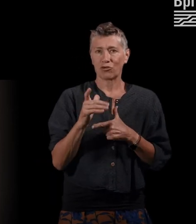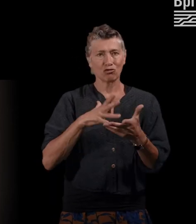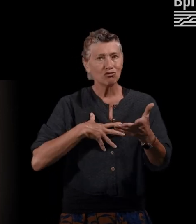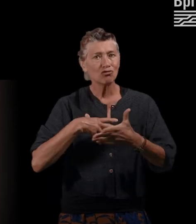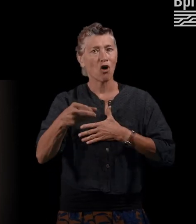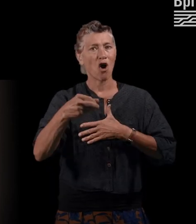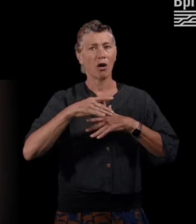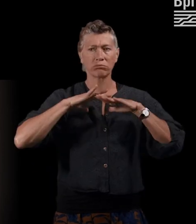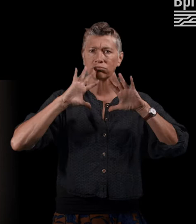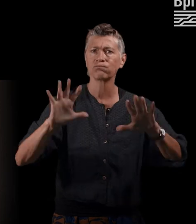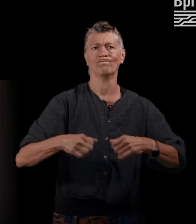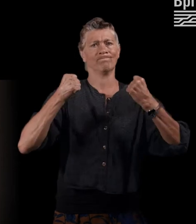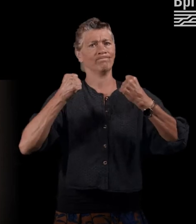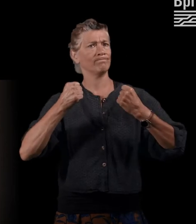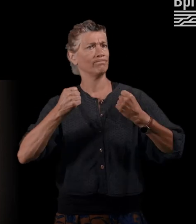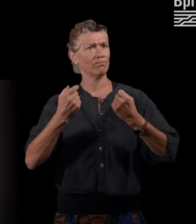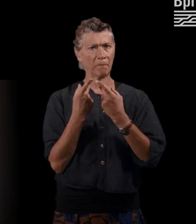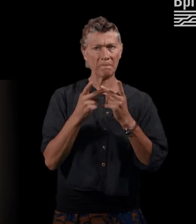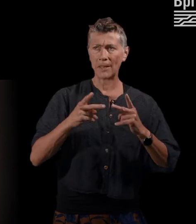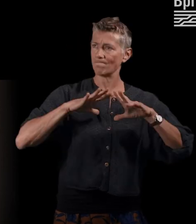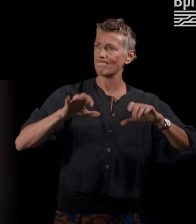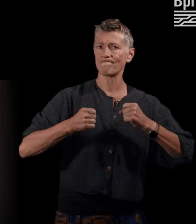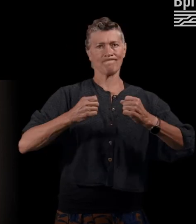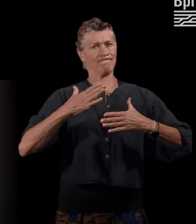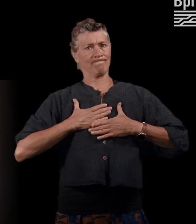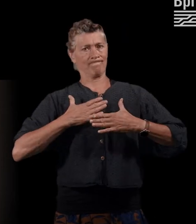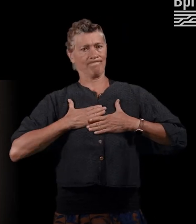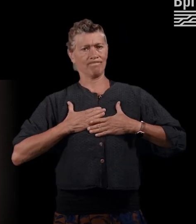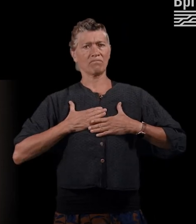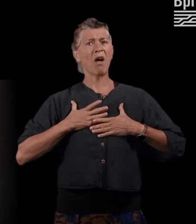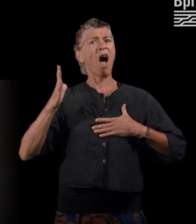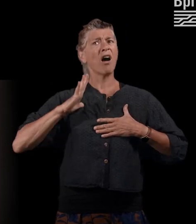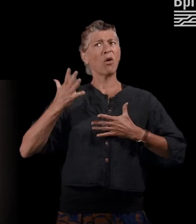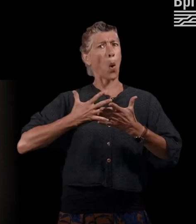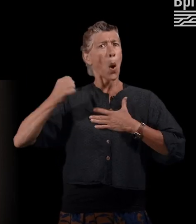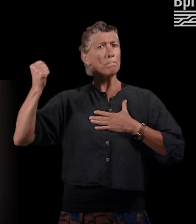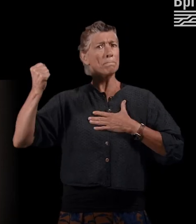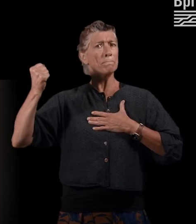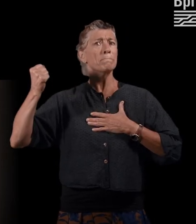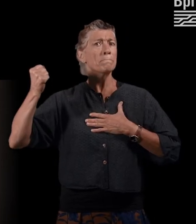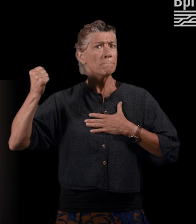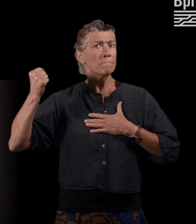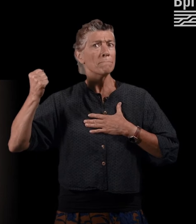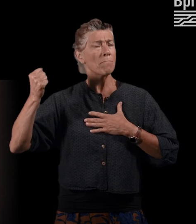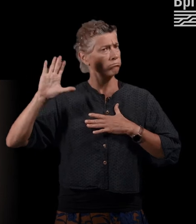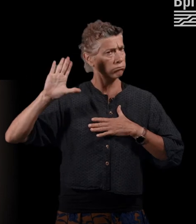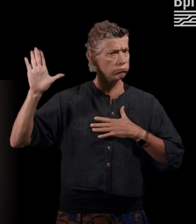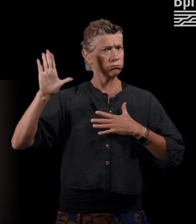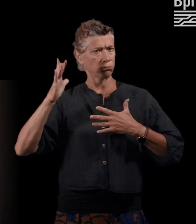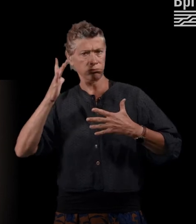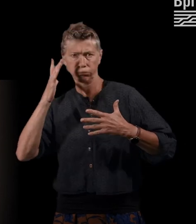quand les gens ressortent, reprennent la rue, reprennent possession d'une ville qu'on leur avait empêchée finalement, qu'on leur